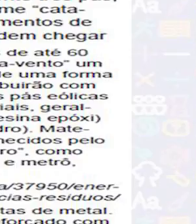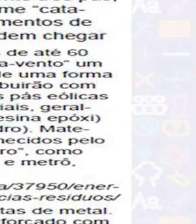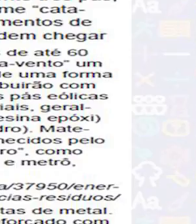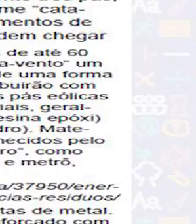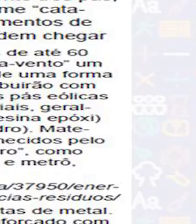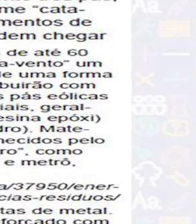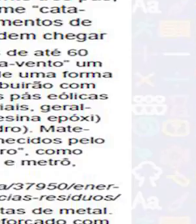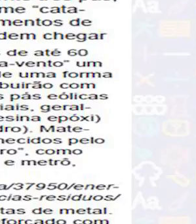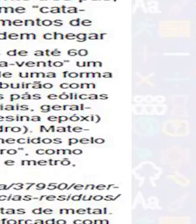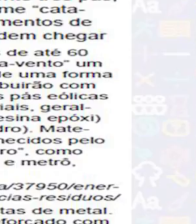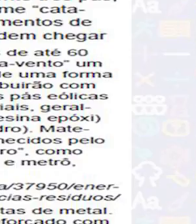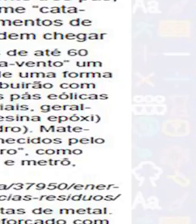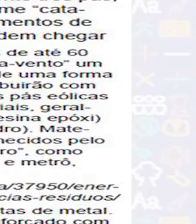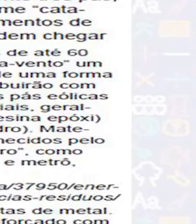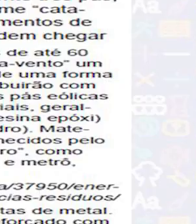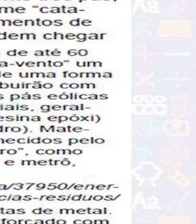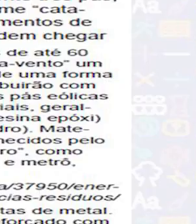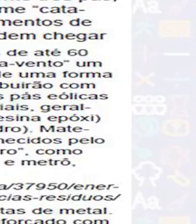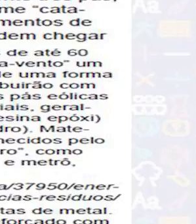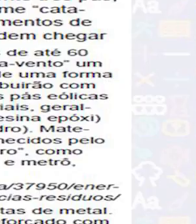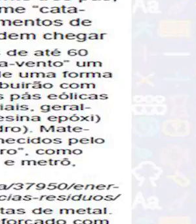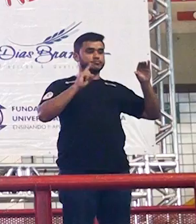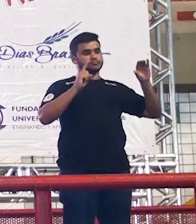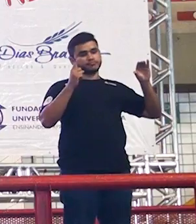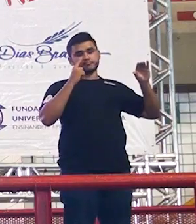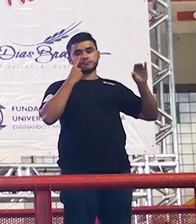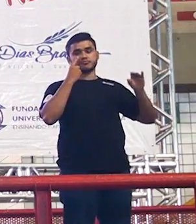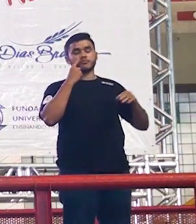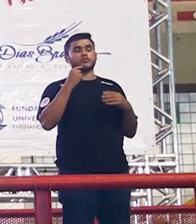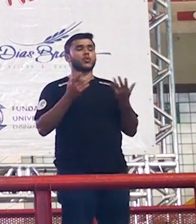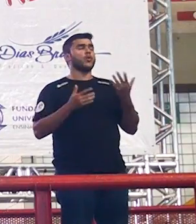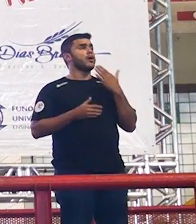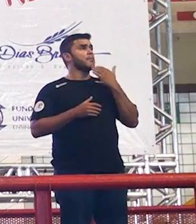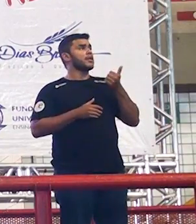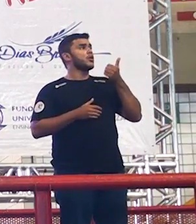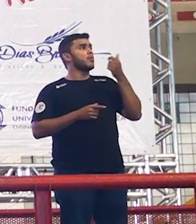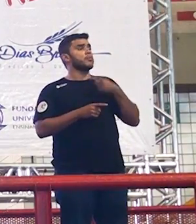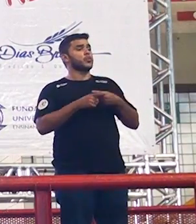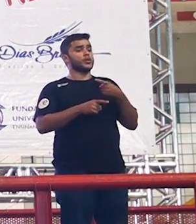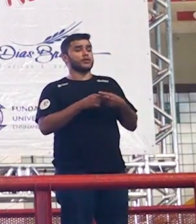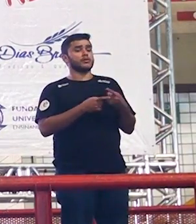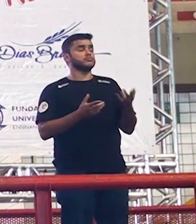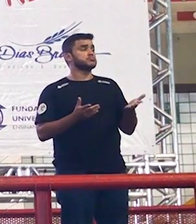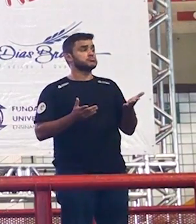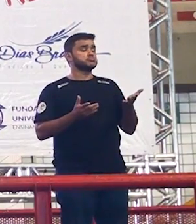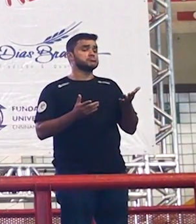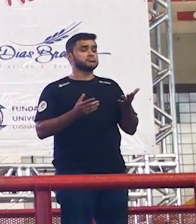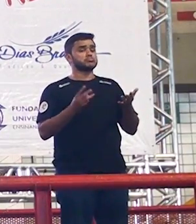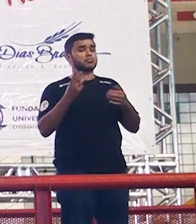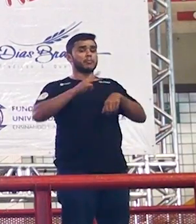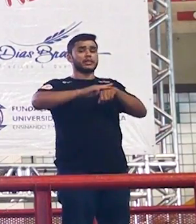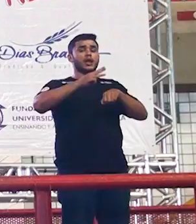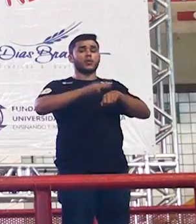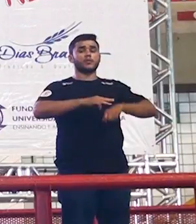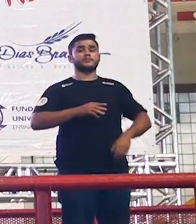então fibra. Qual é a vantagem de se usar plástico ou fibra no lugar do